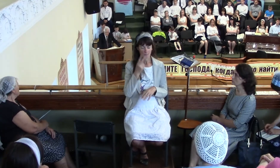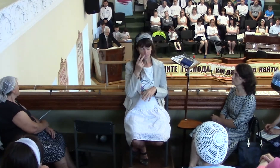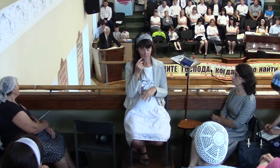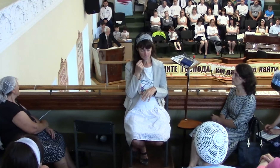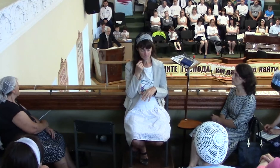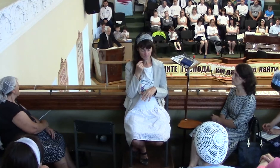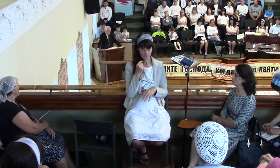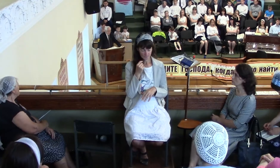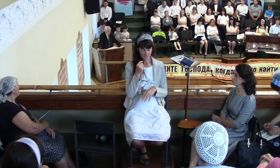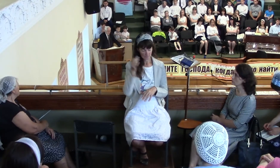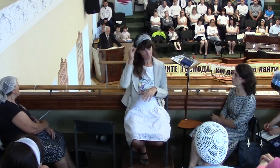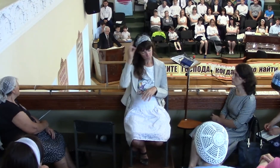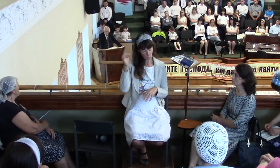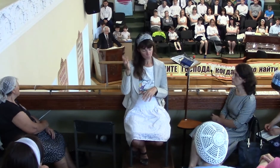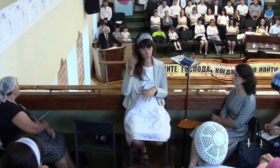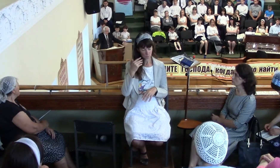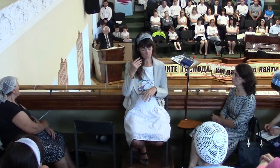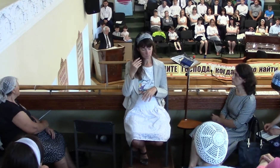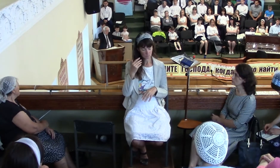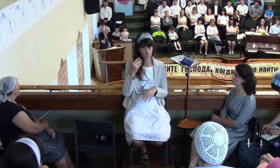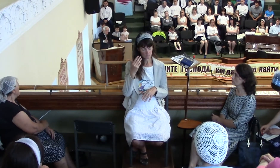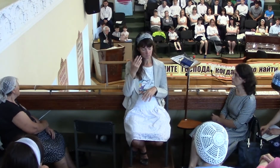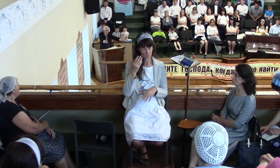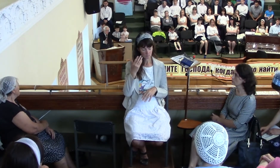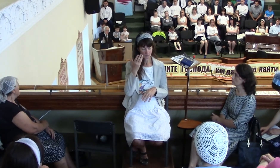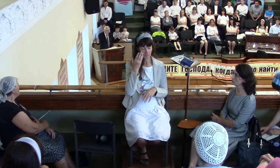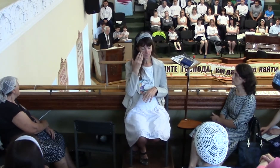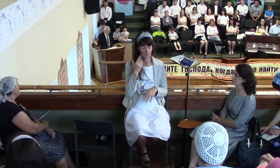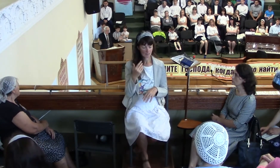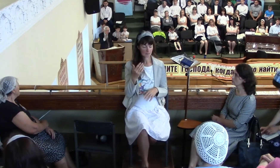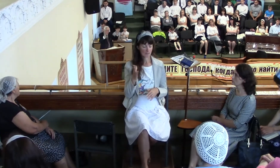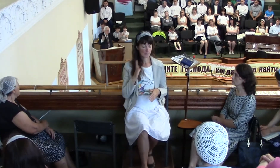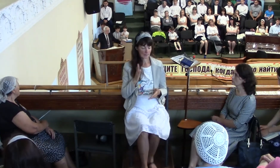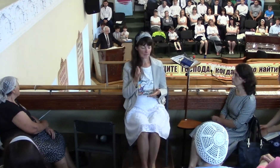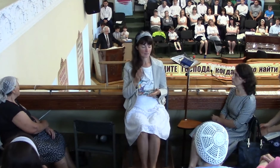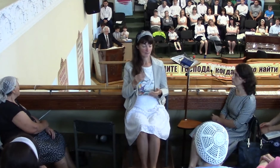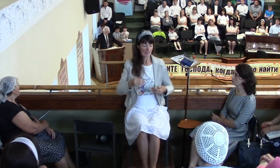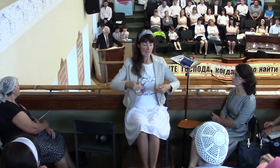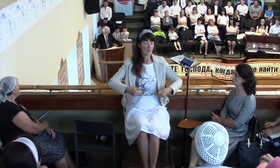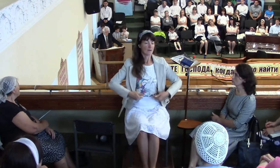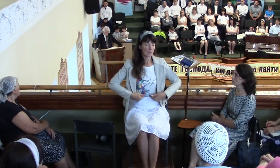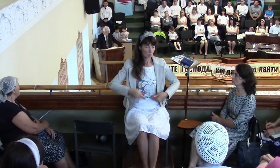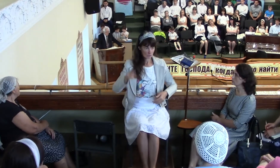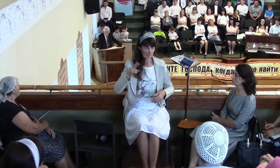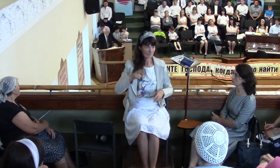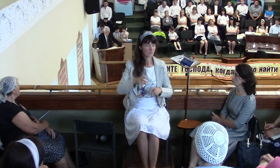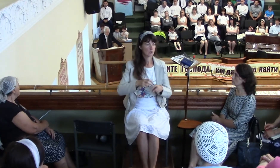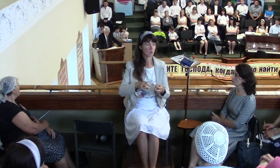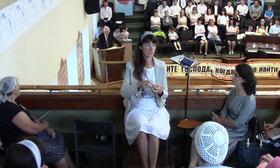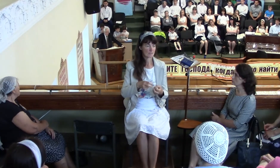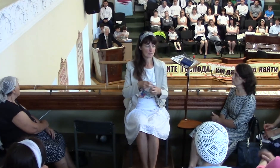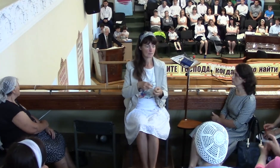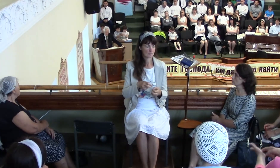мы собрали с вами по щитому, снесли крупы и всего, мы потом отправляли вот поездом этот груз в